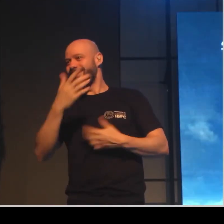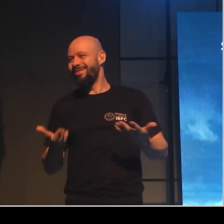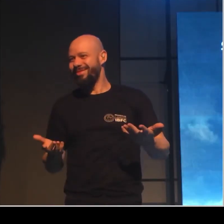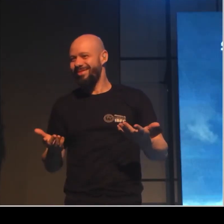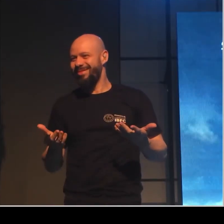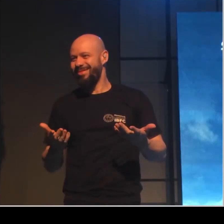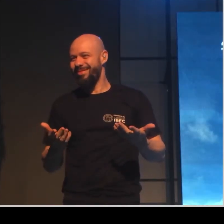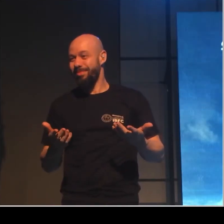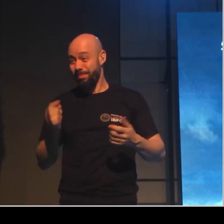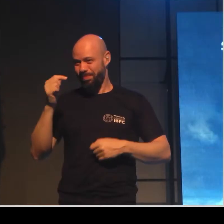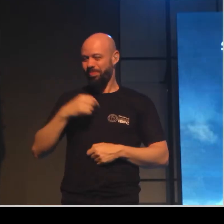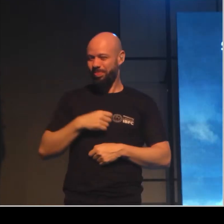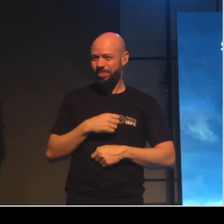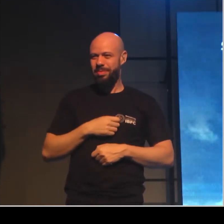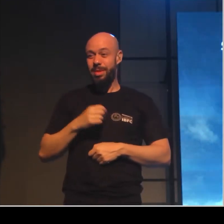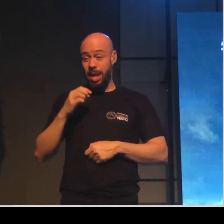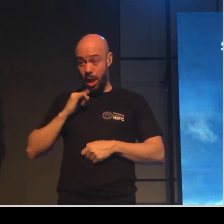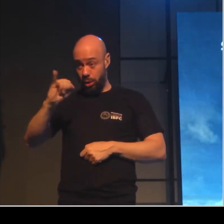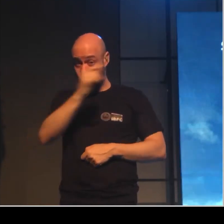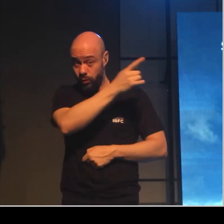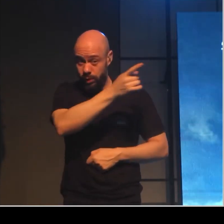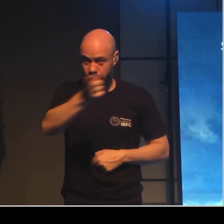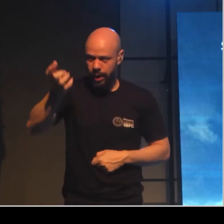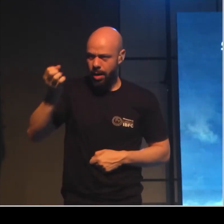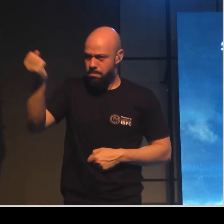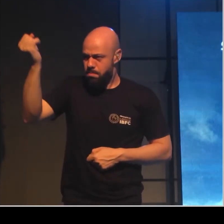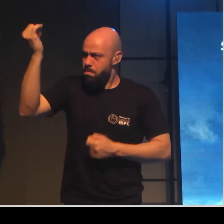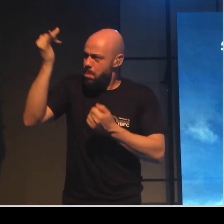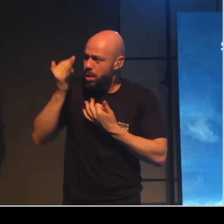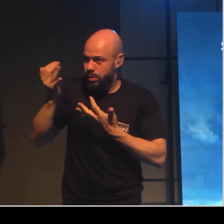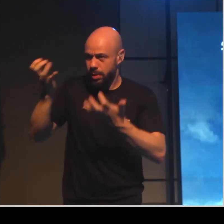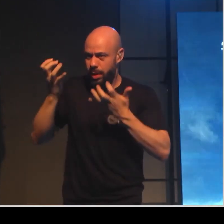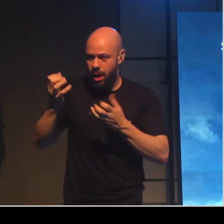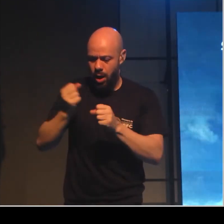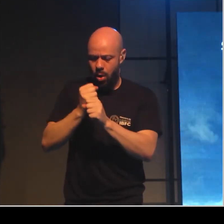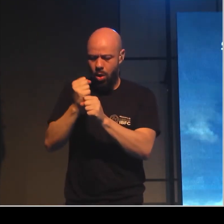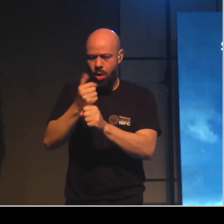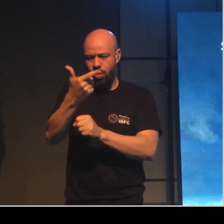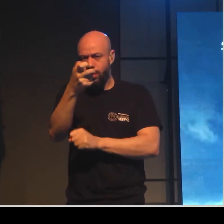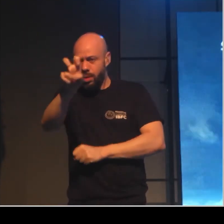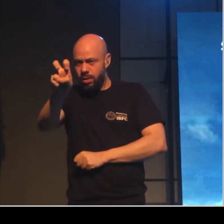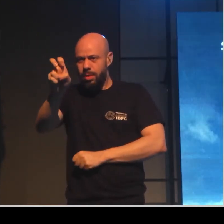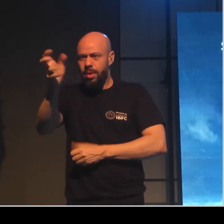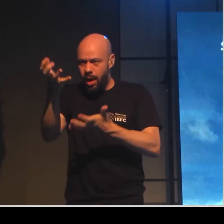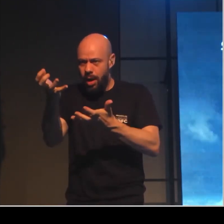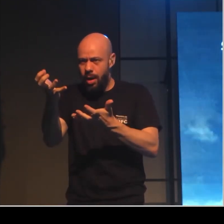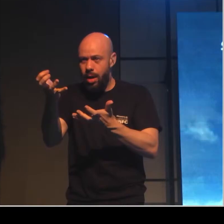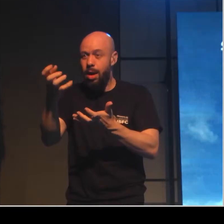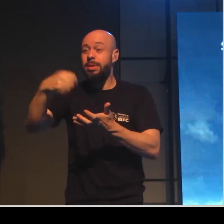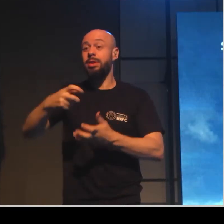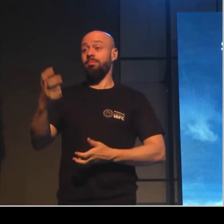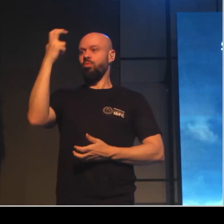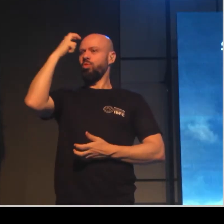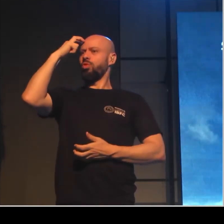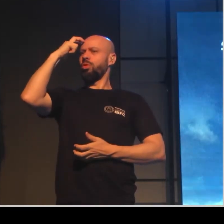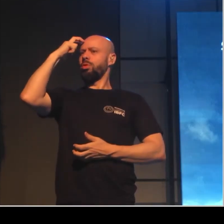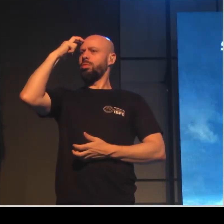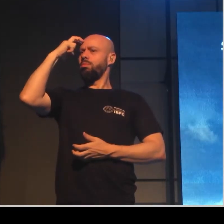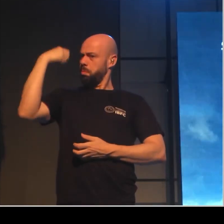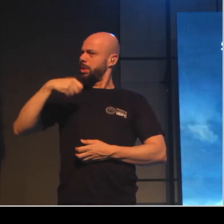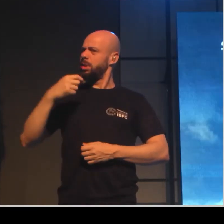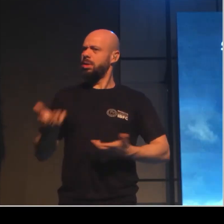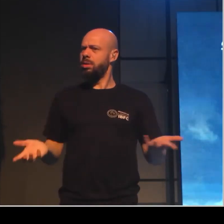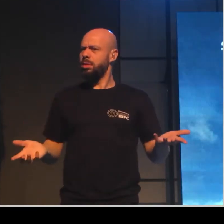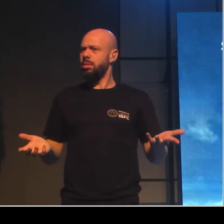digo a você, que se você quer ser abençoado em 2025, você precisa ser sábio. E